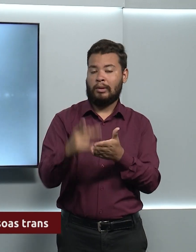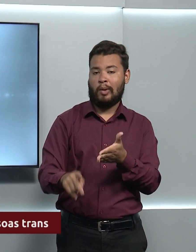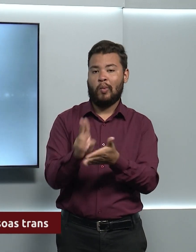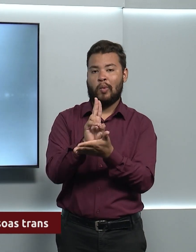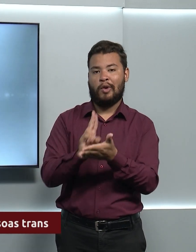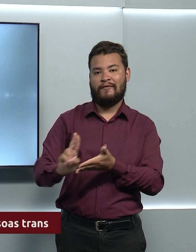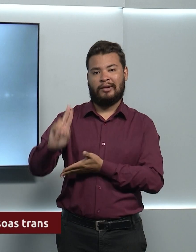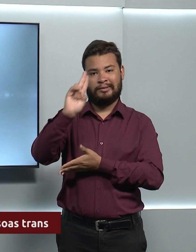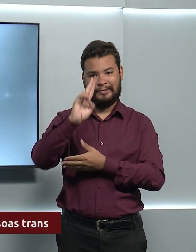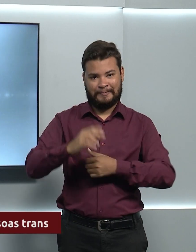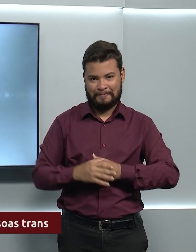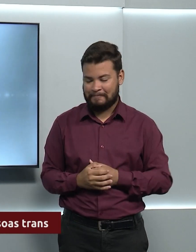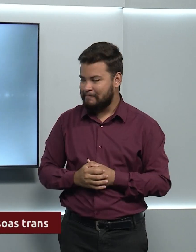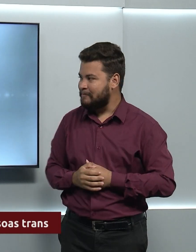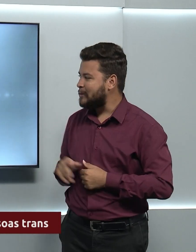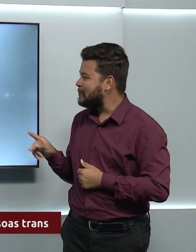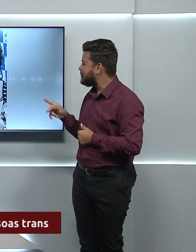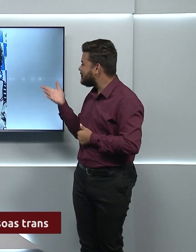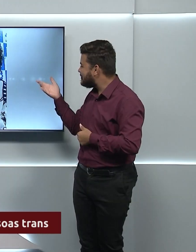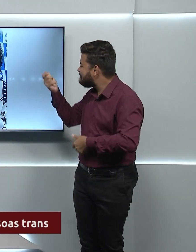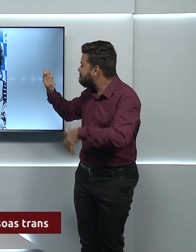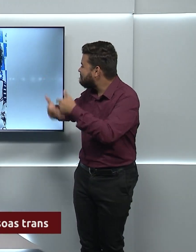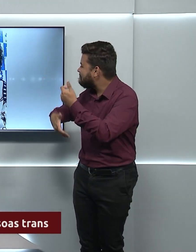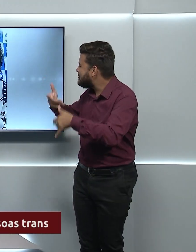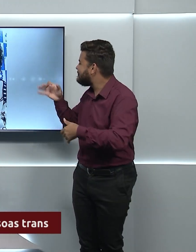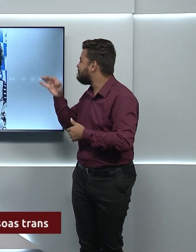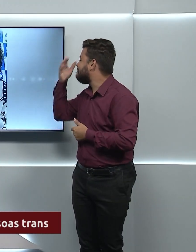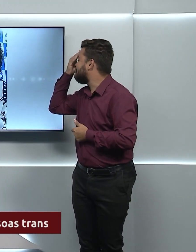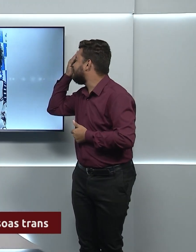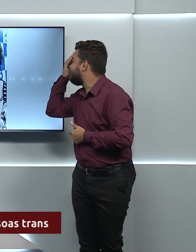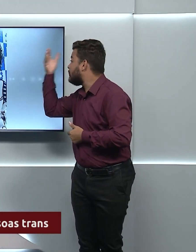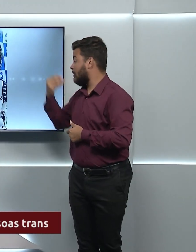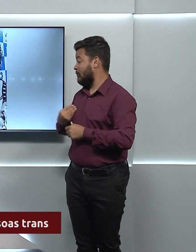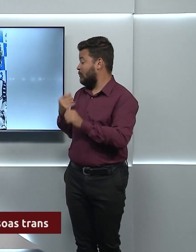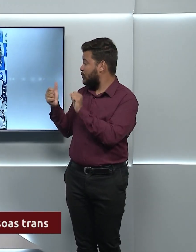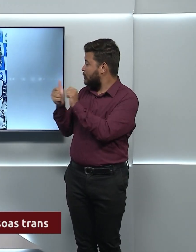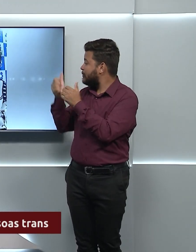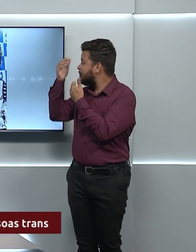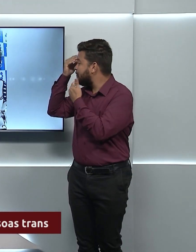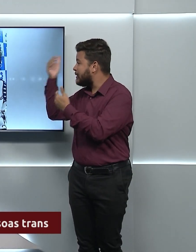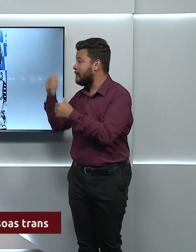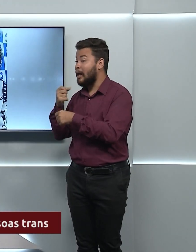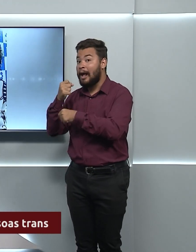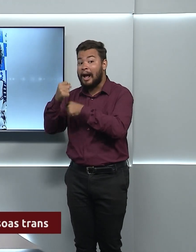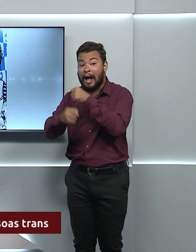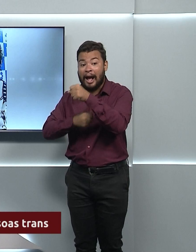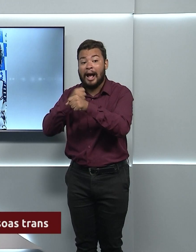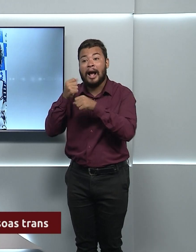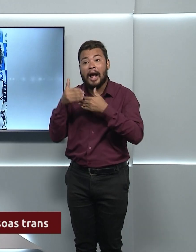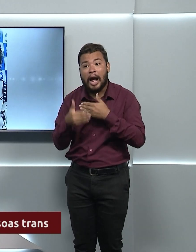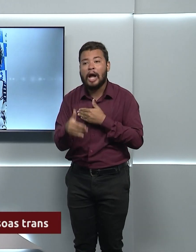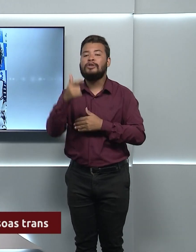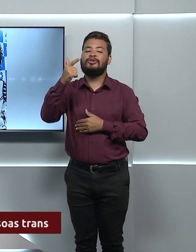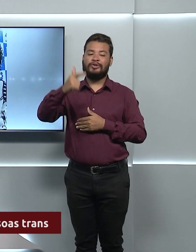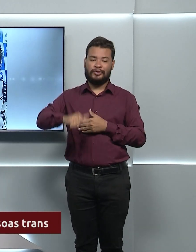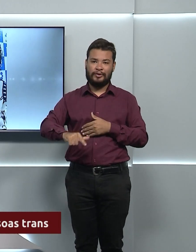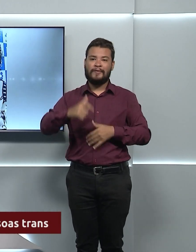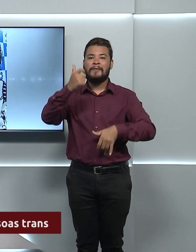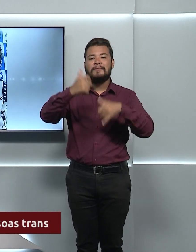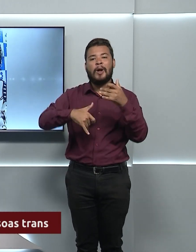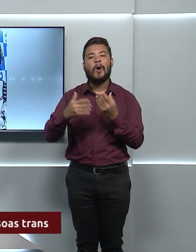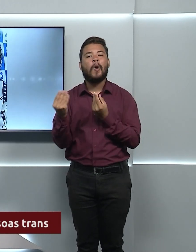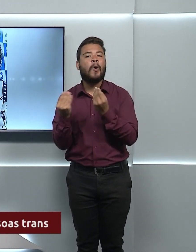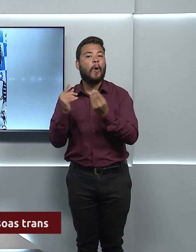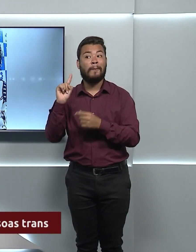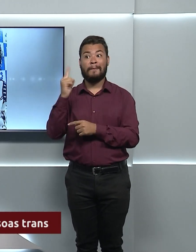formação. Tá certo, professora, muito obrigada pela sua presença aqui com a gente. Ano que vem a gente volta para falar desse primeiro ingresso, né, a partir